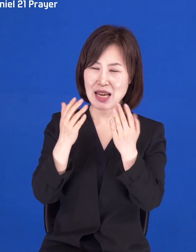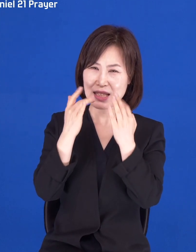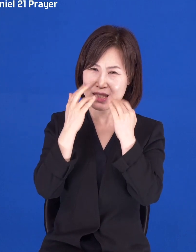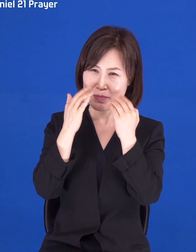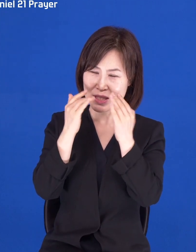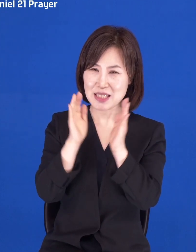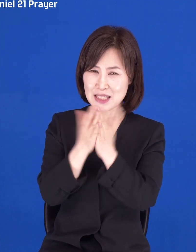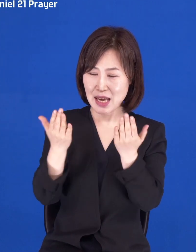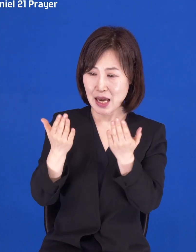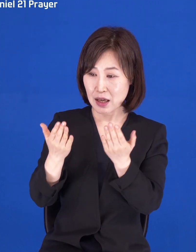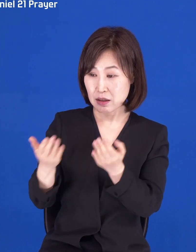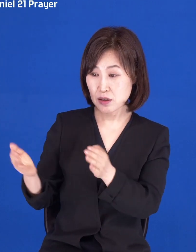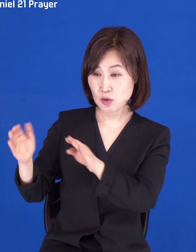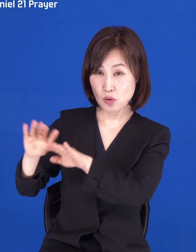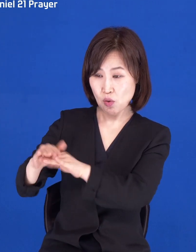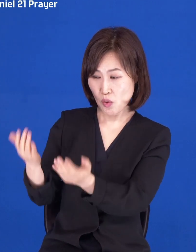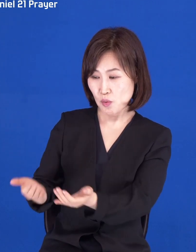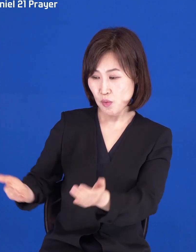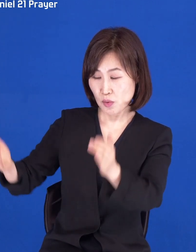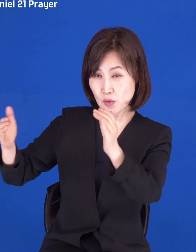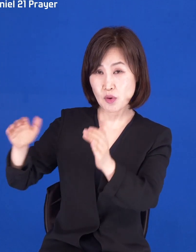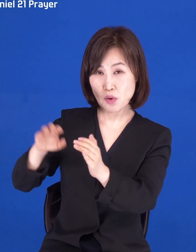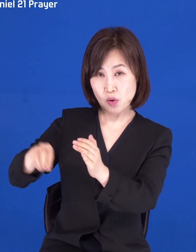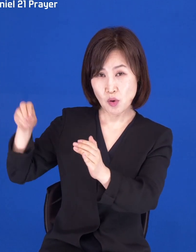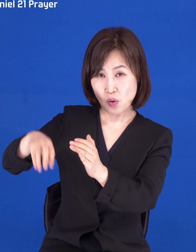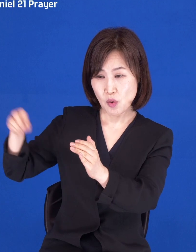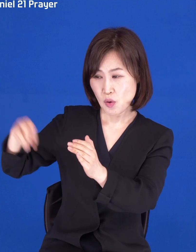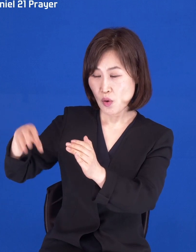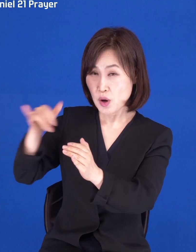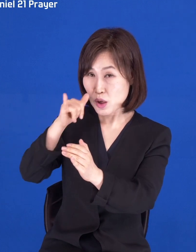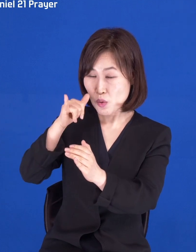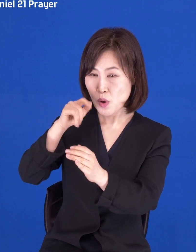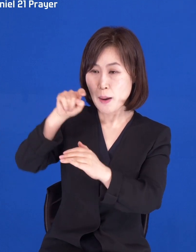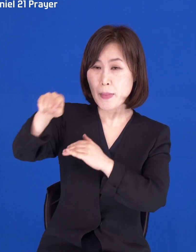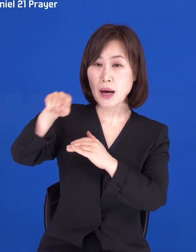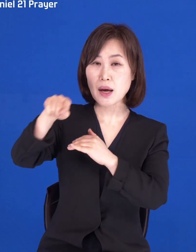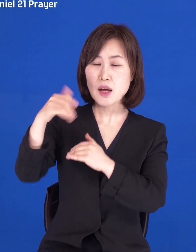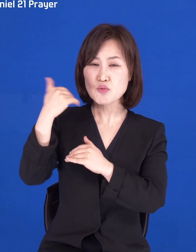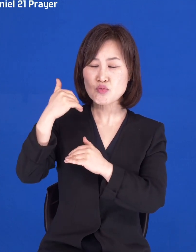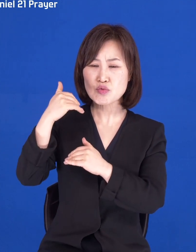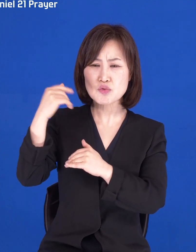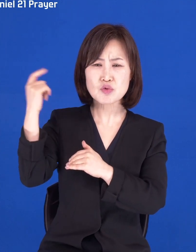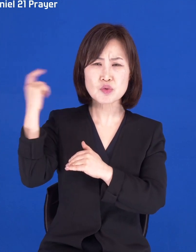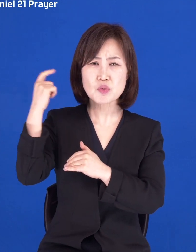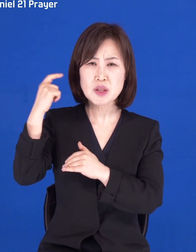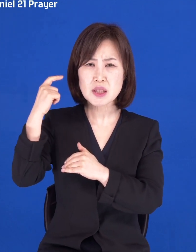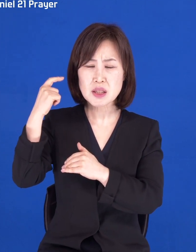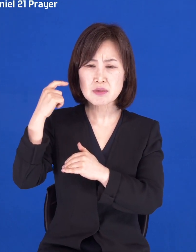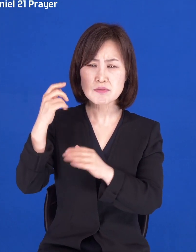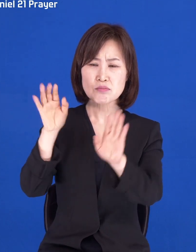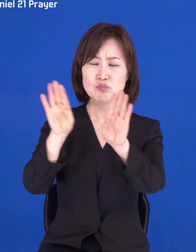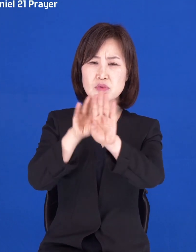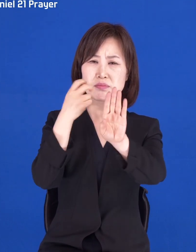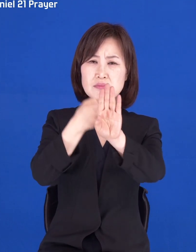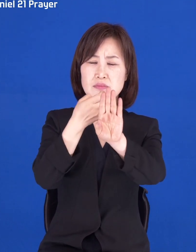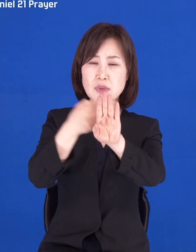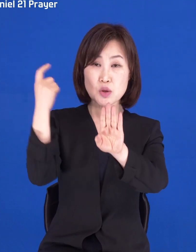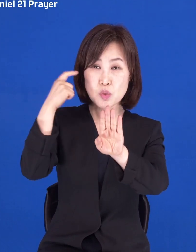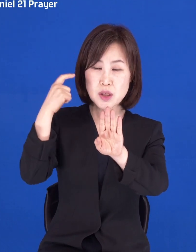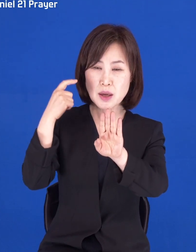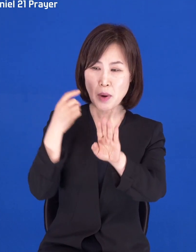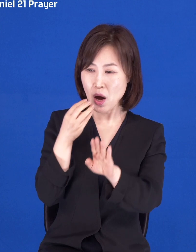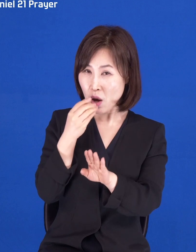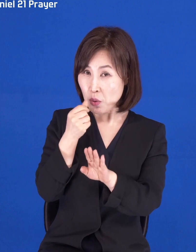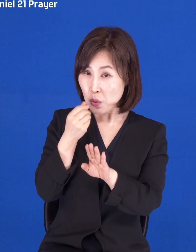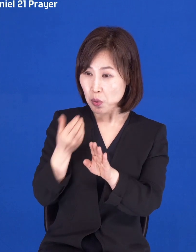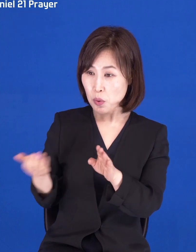생활문화라는 잡지책을 놓고 보시다가는 문 밖에서 사람 인기척이 나거나 노크 소리가 들리면 얼른